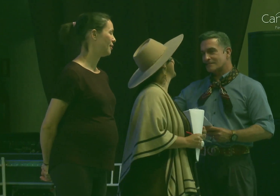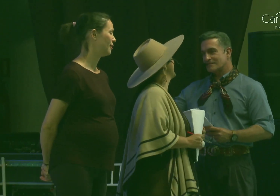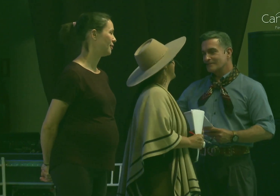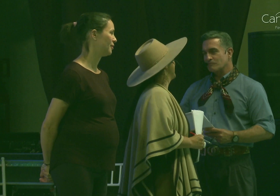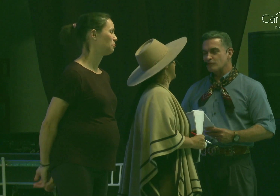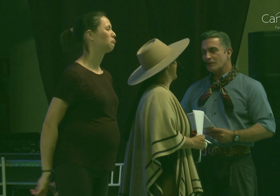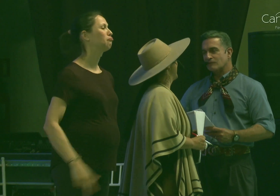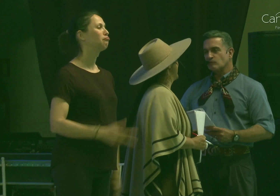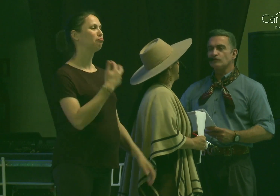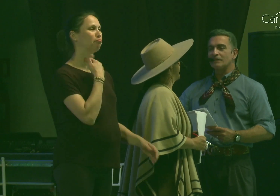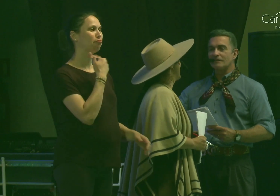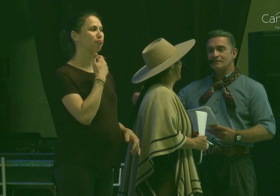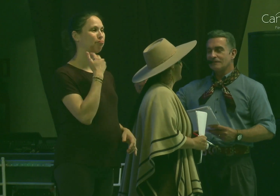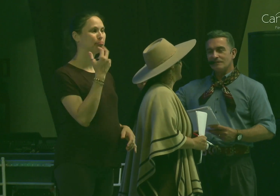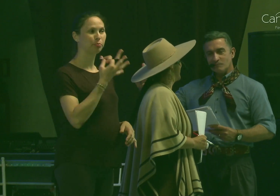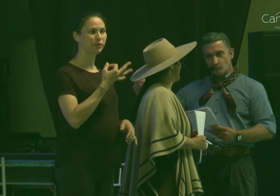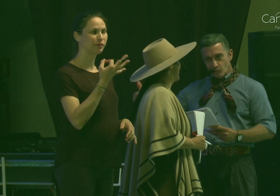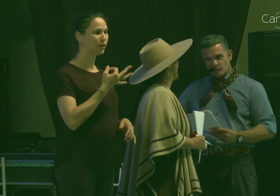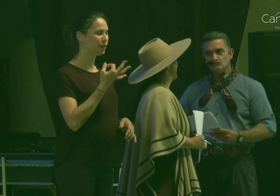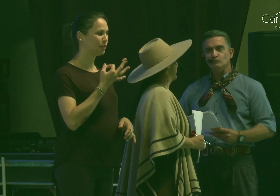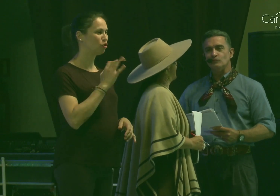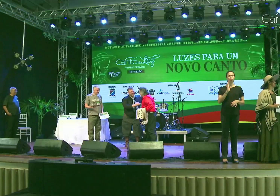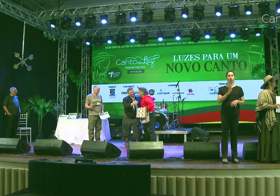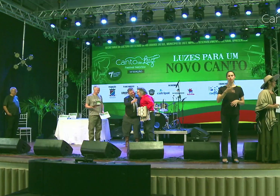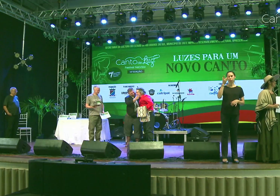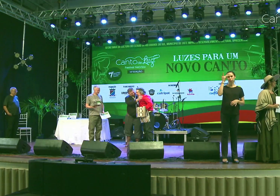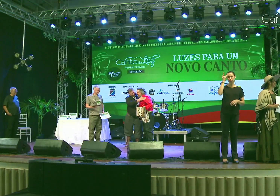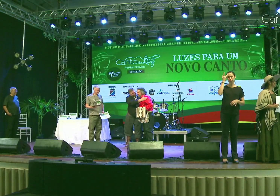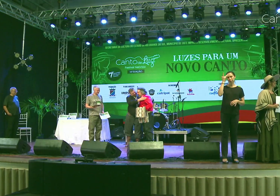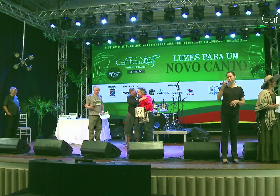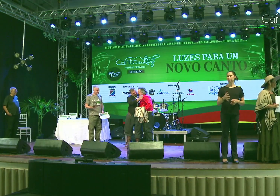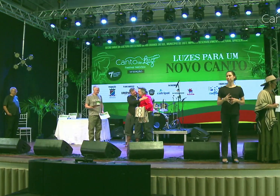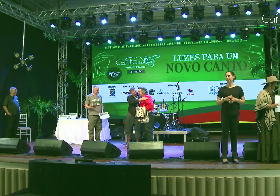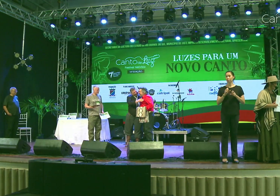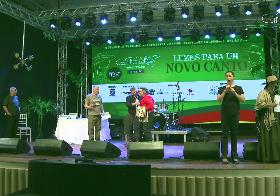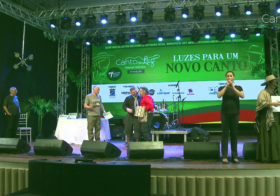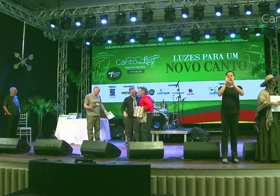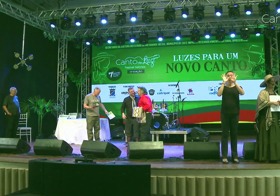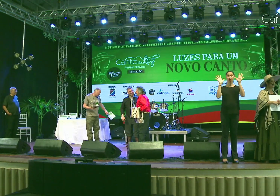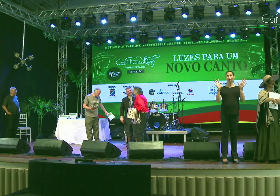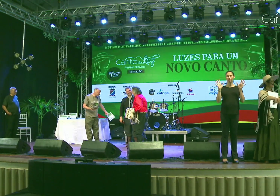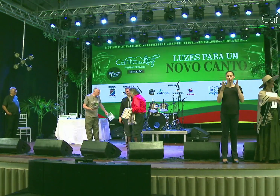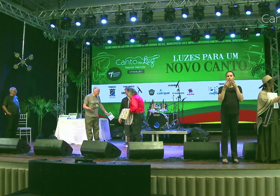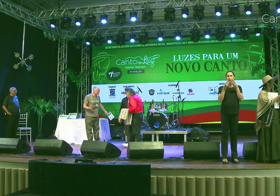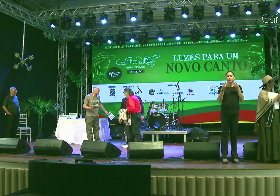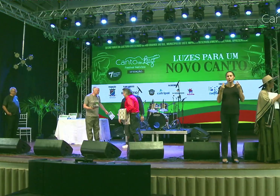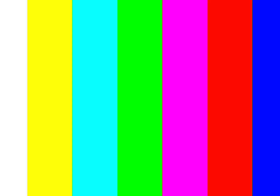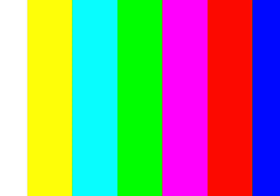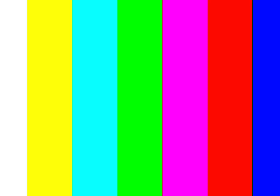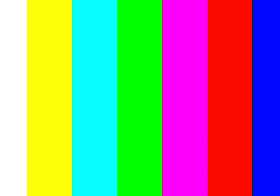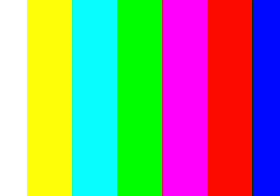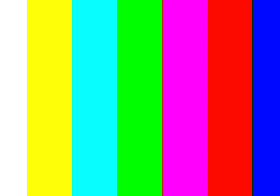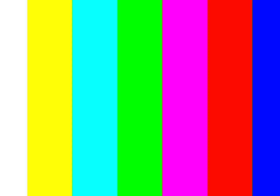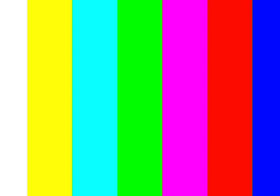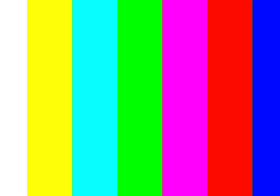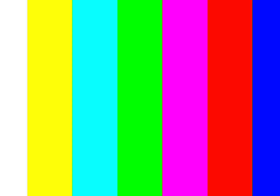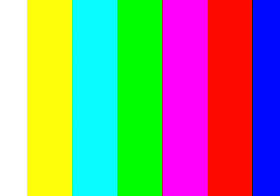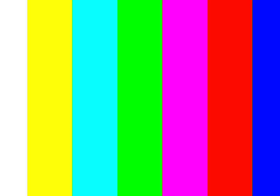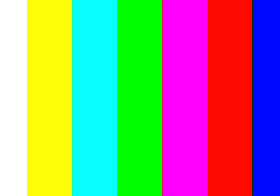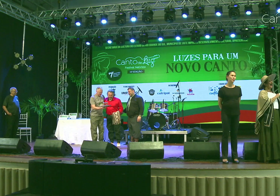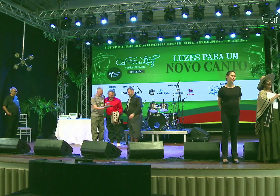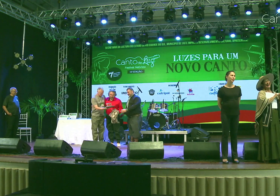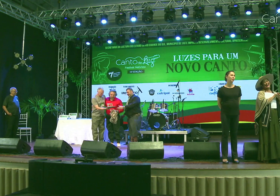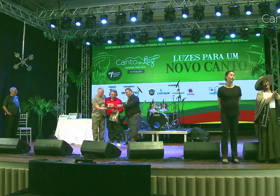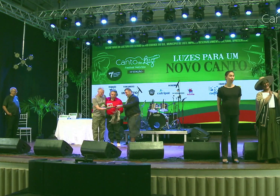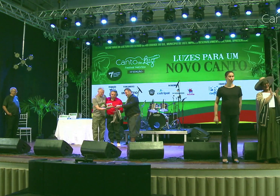voz muito madura, muito transparente, cristalina. Viu como eu estou começando a entender